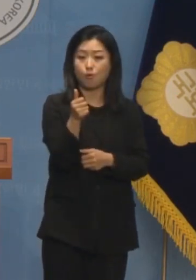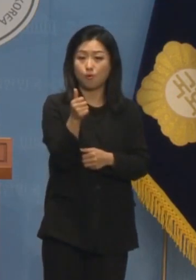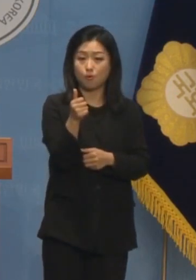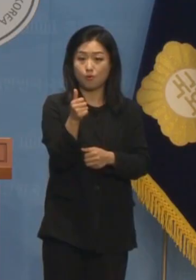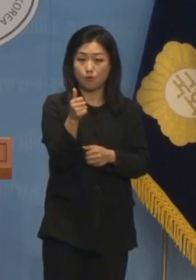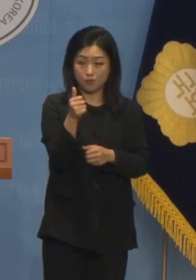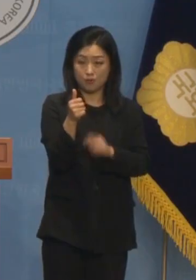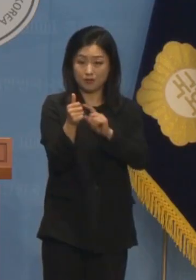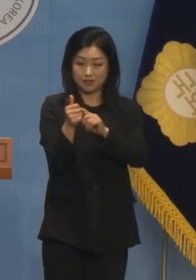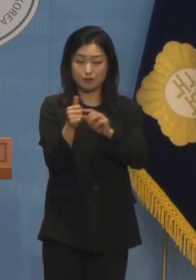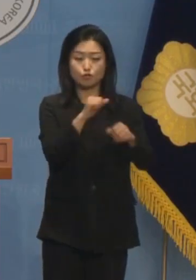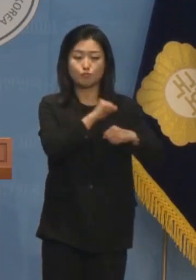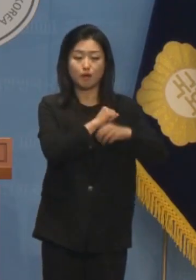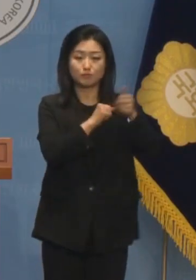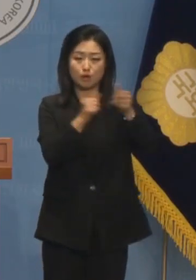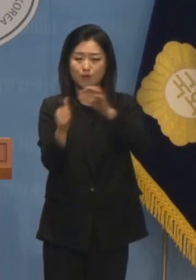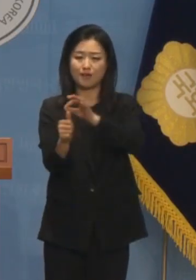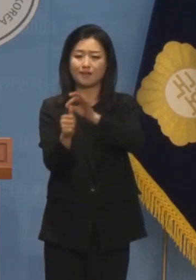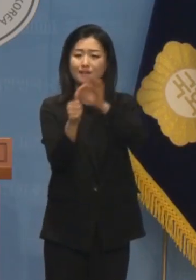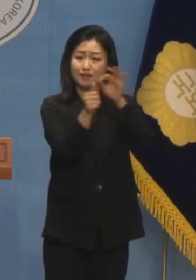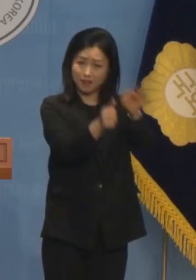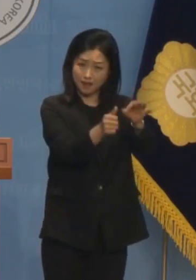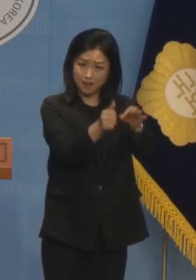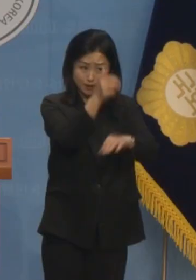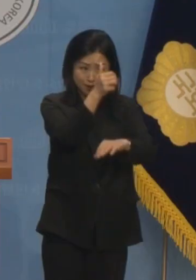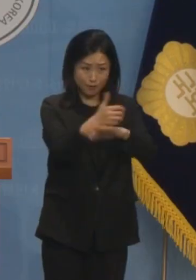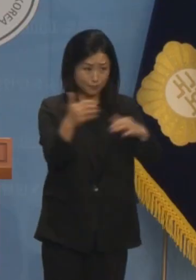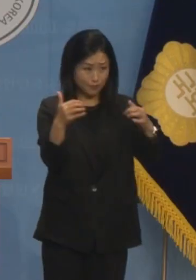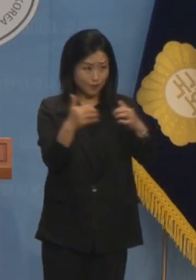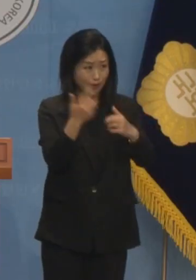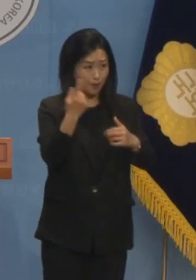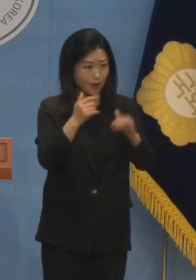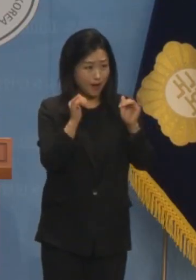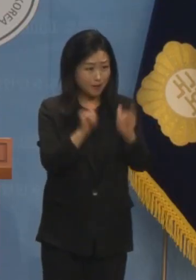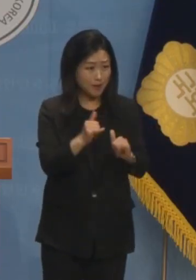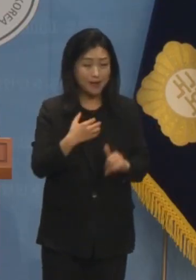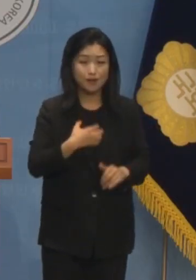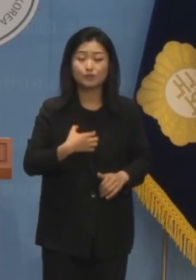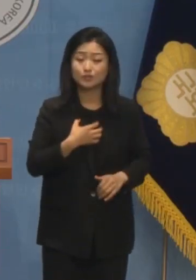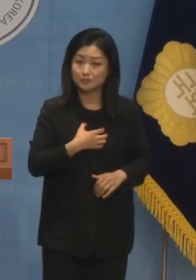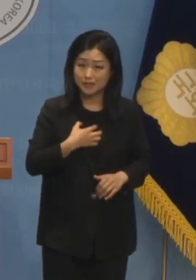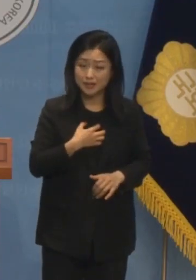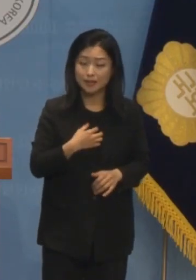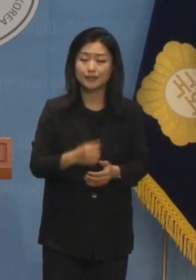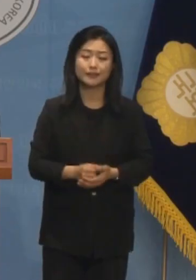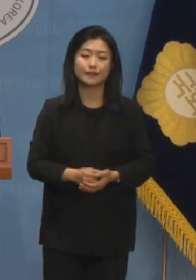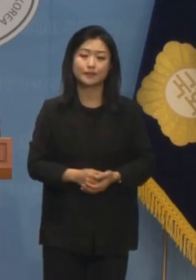맡긴 인사 참사가 안보 참사로 이어지는 거 아닌가 싶어서 대단히 우려스럽습니다.